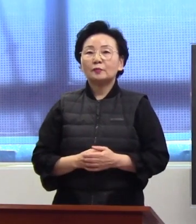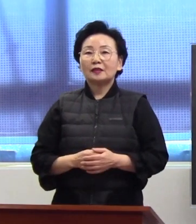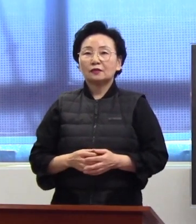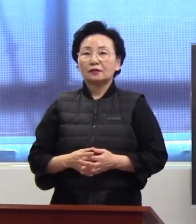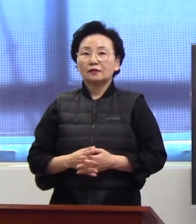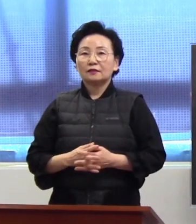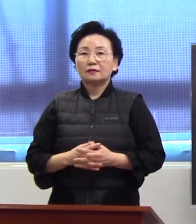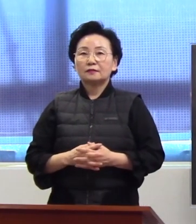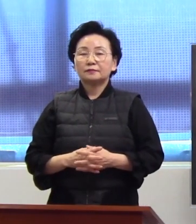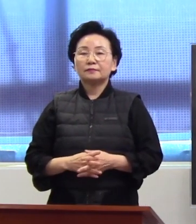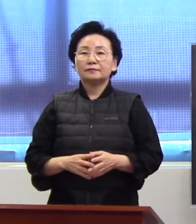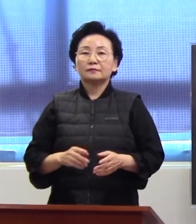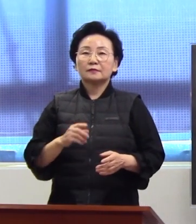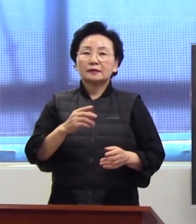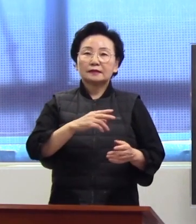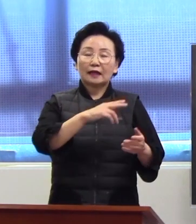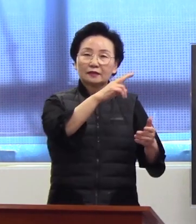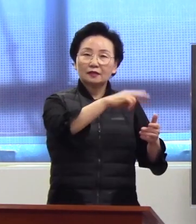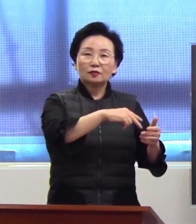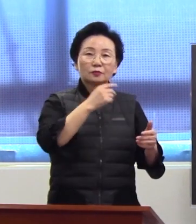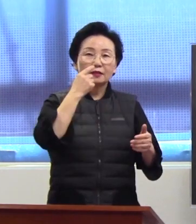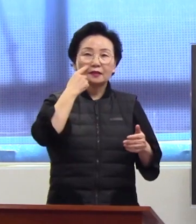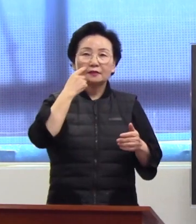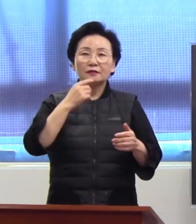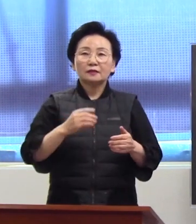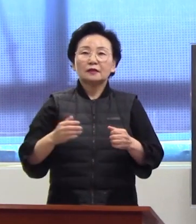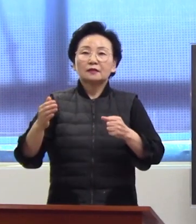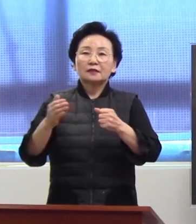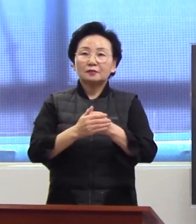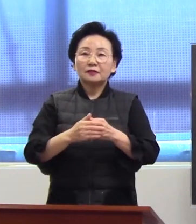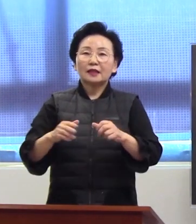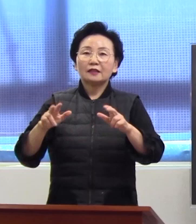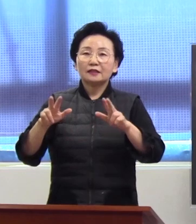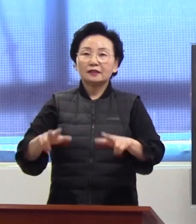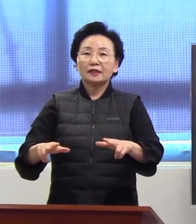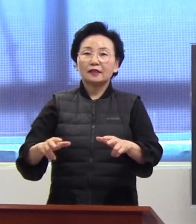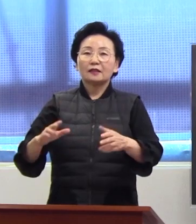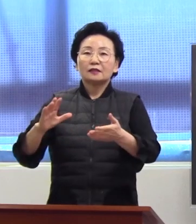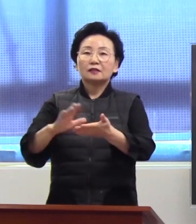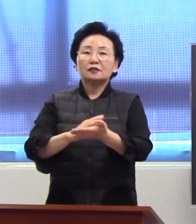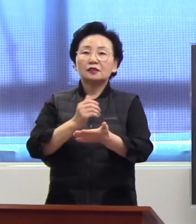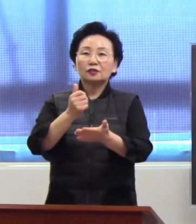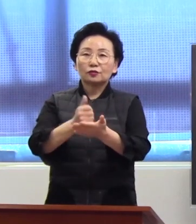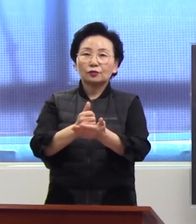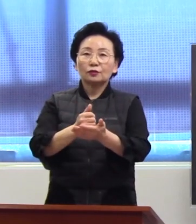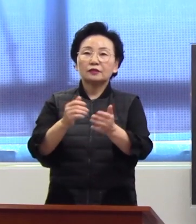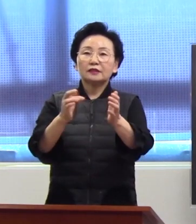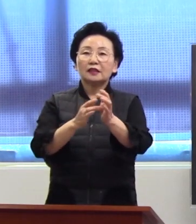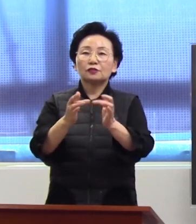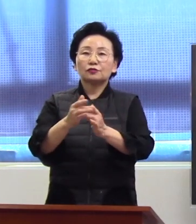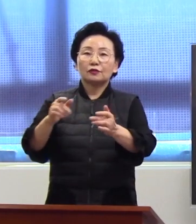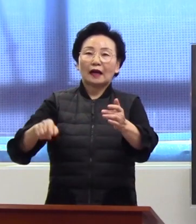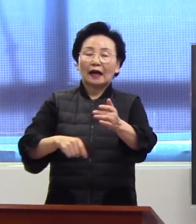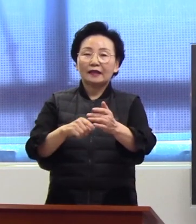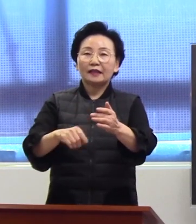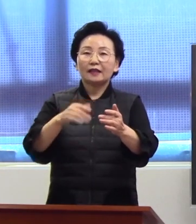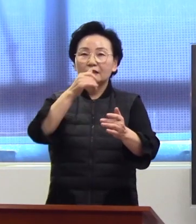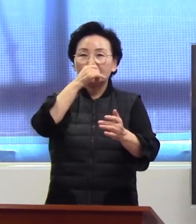로마서 다 같이 읽어보실까요? 때문에 이제 그리스도 예수 안에